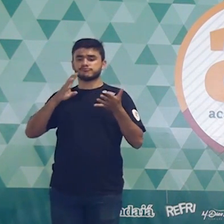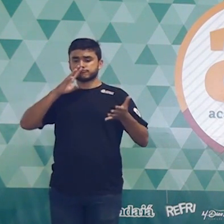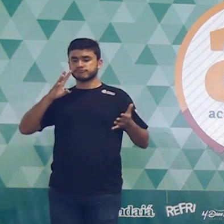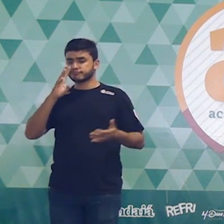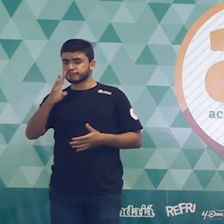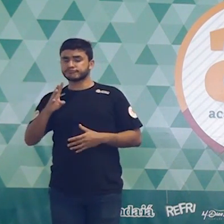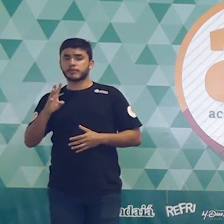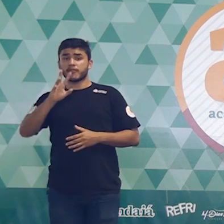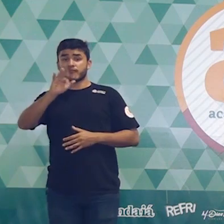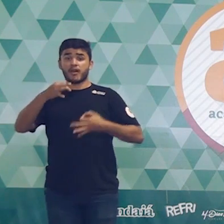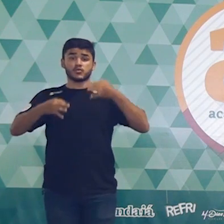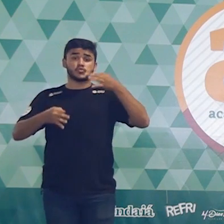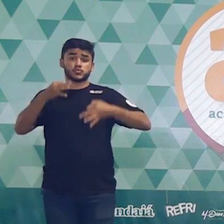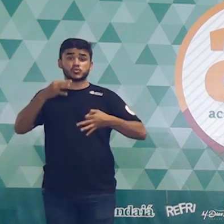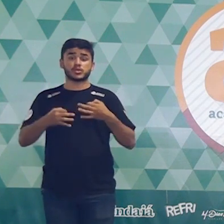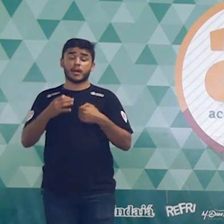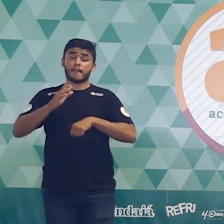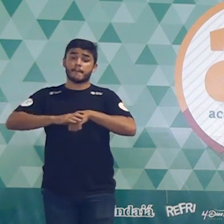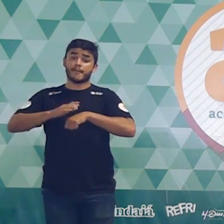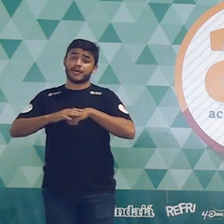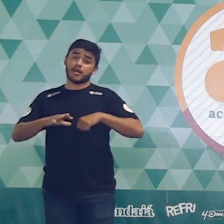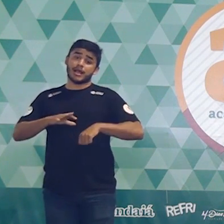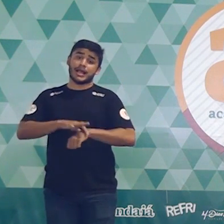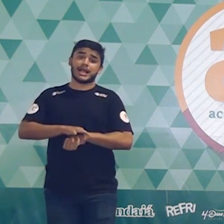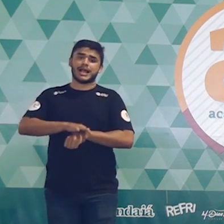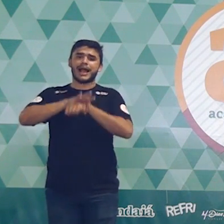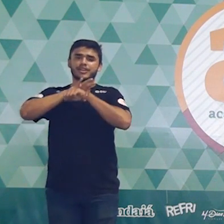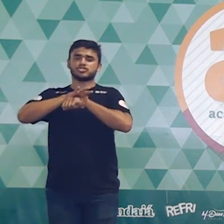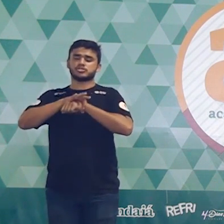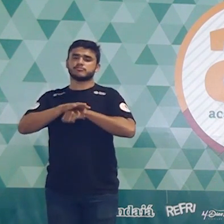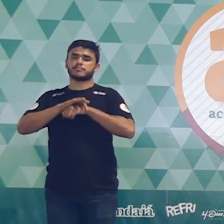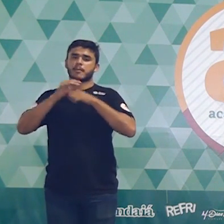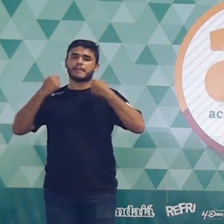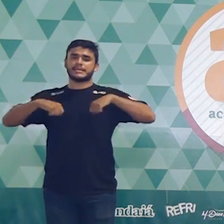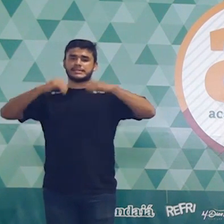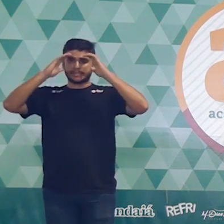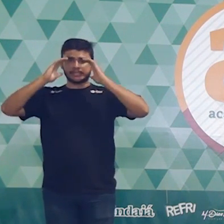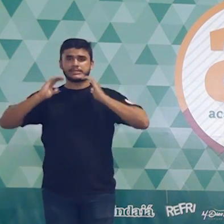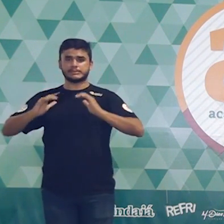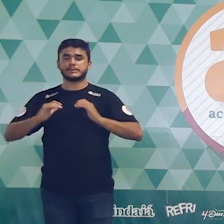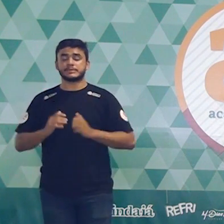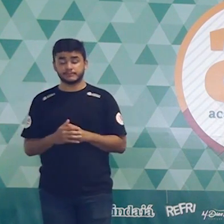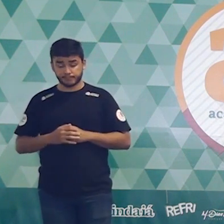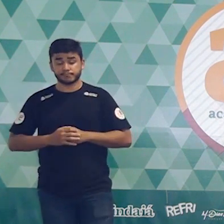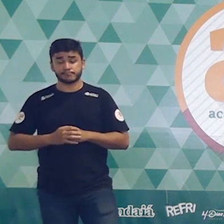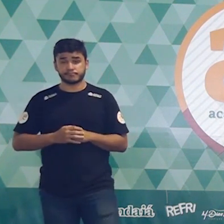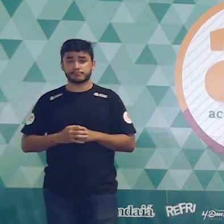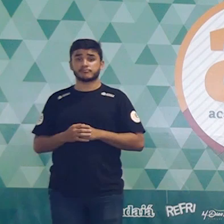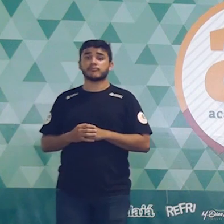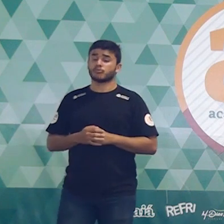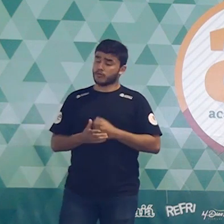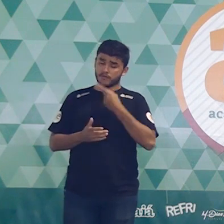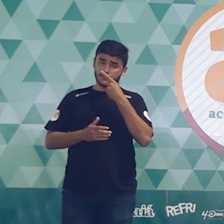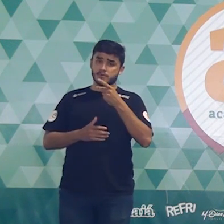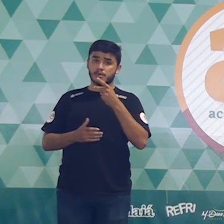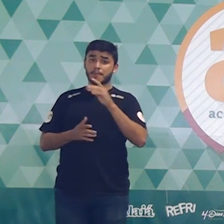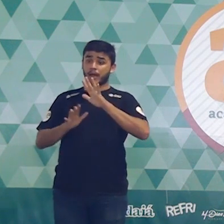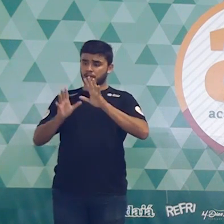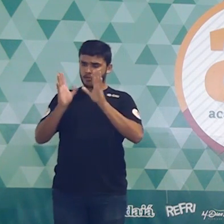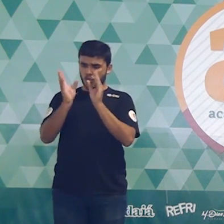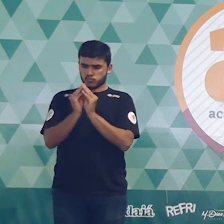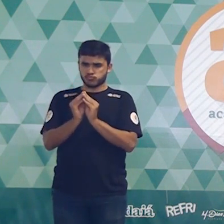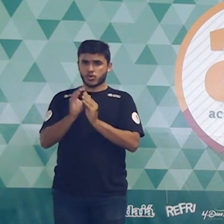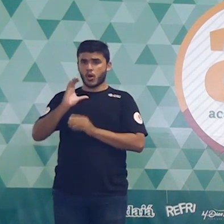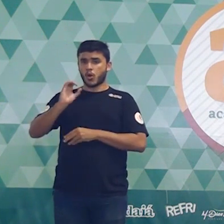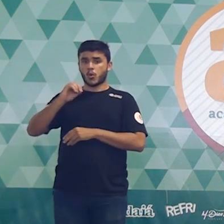que algumas garantias possam ser respeitadas. Às vezes as pessoas colocam isso também na conclusão, é válido. Mas a gente não mexe na conclusão só